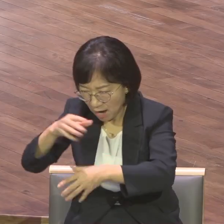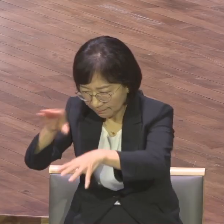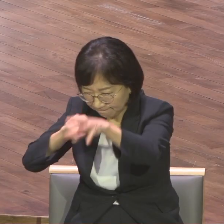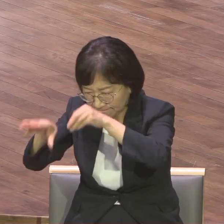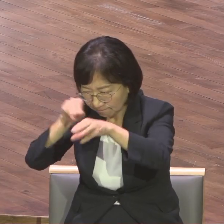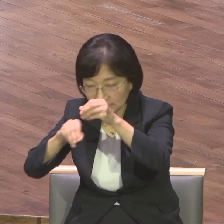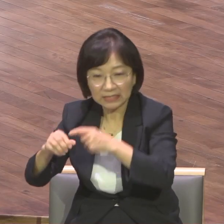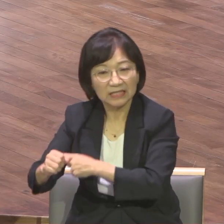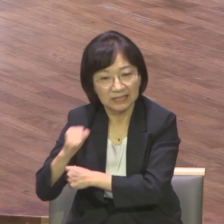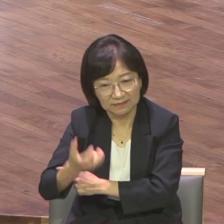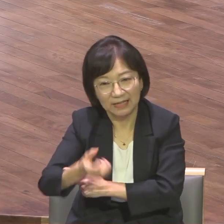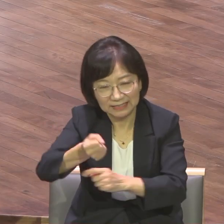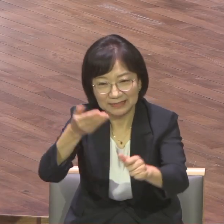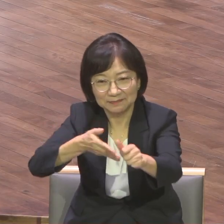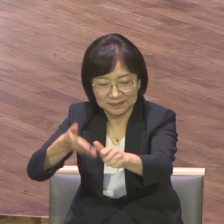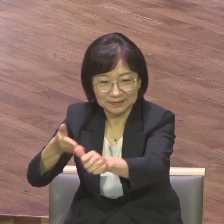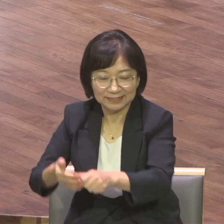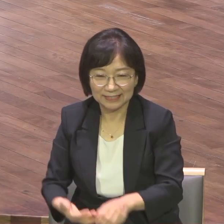내 것으로